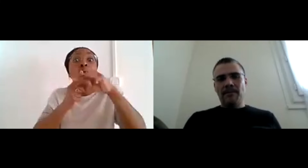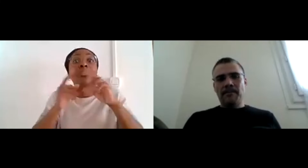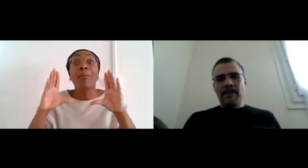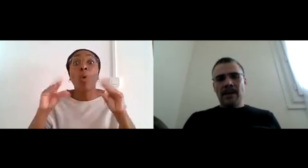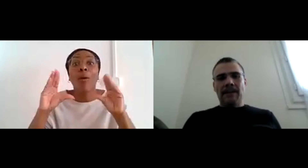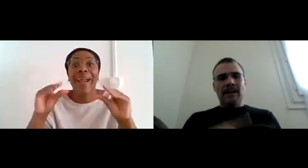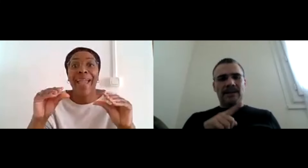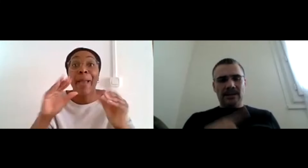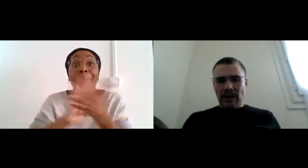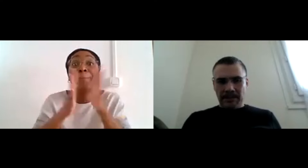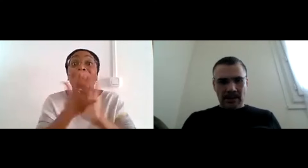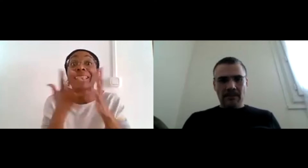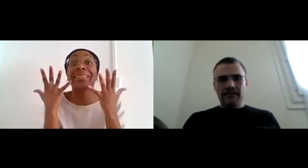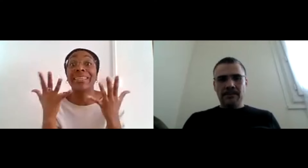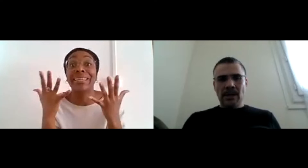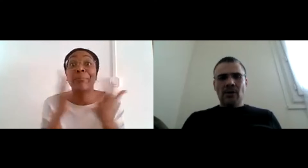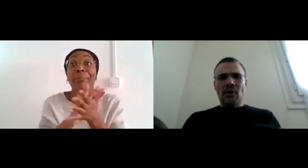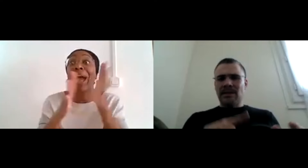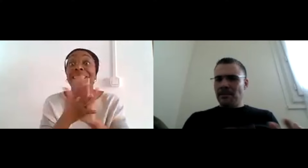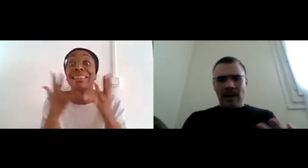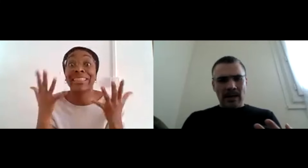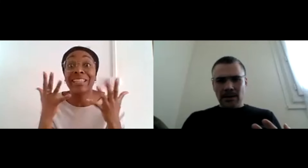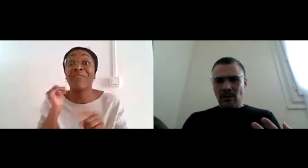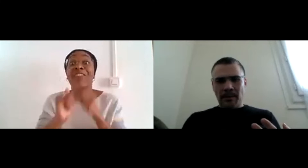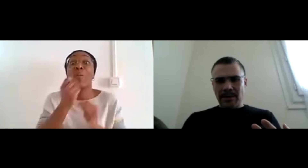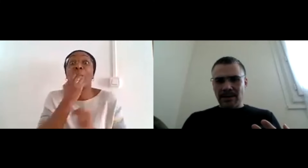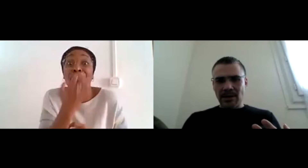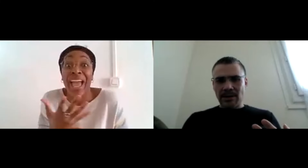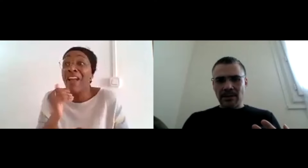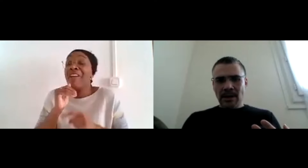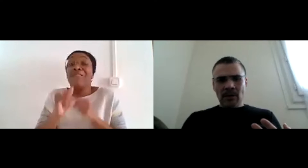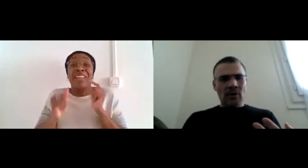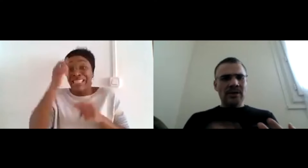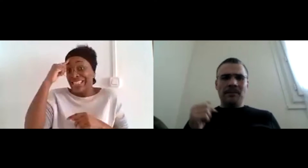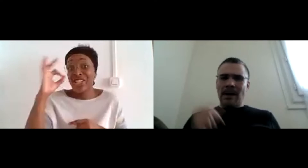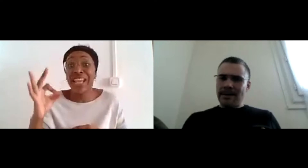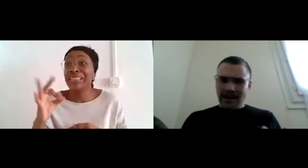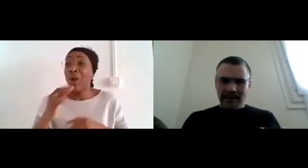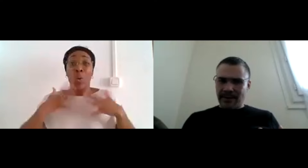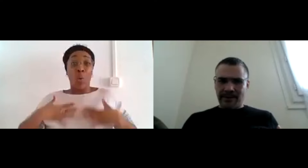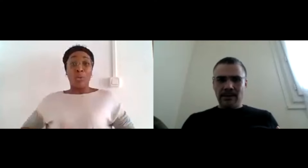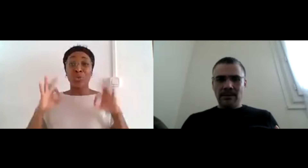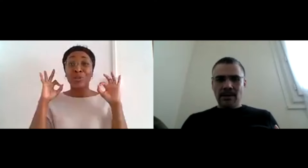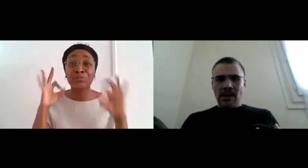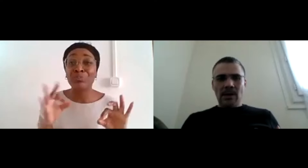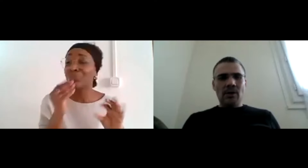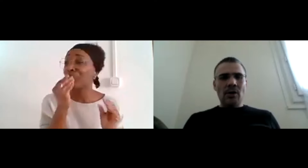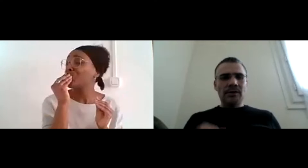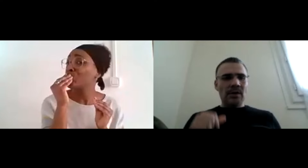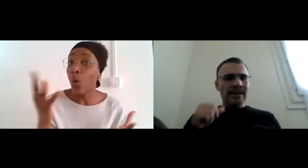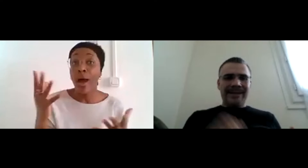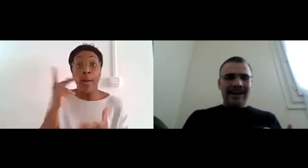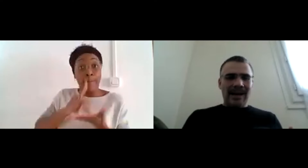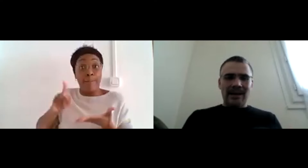foi, la pratique de la piété, que quand ils parlent, ils sont pleins de sagesse, que quand ils parlent, c'est la vérité, que